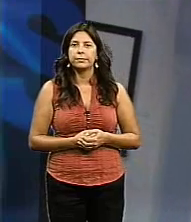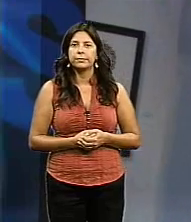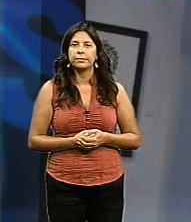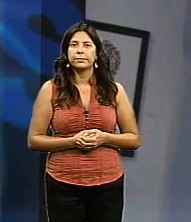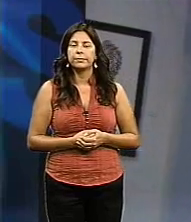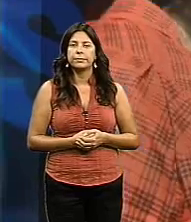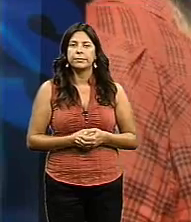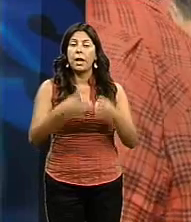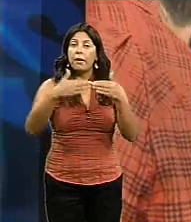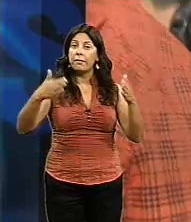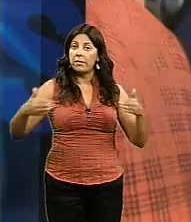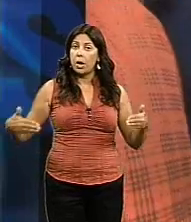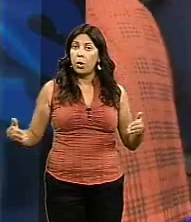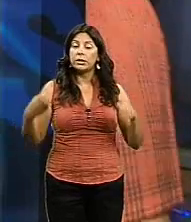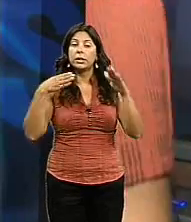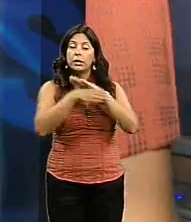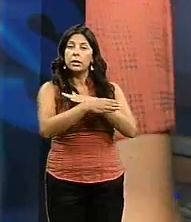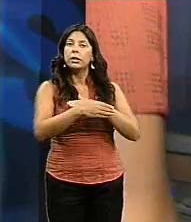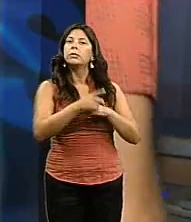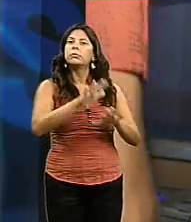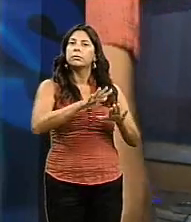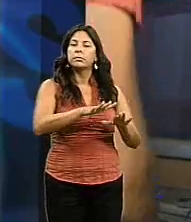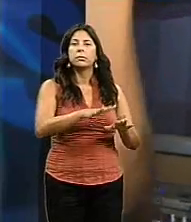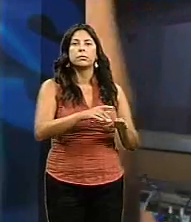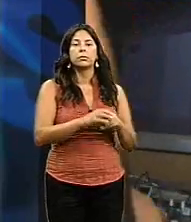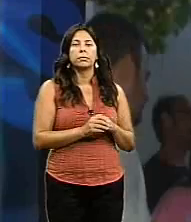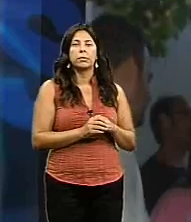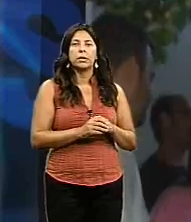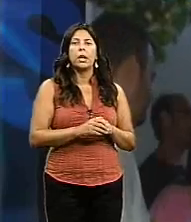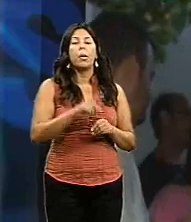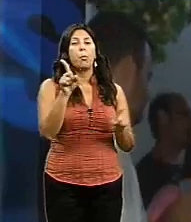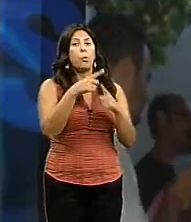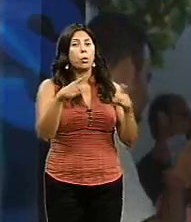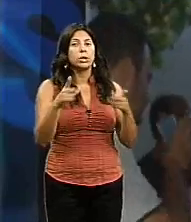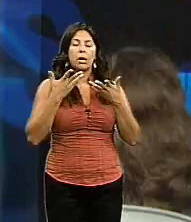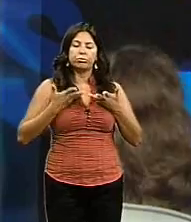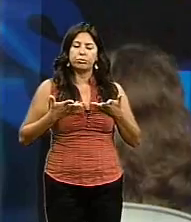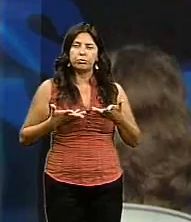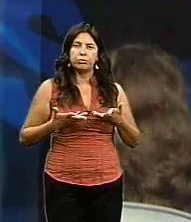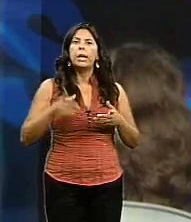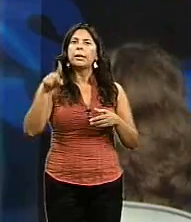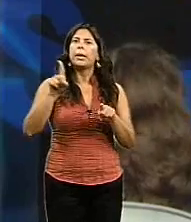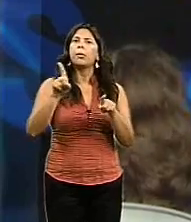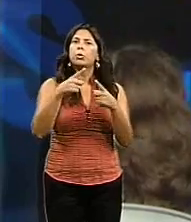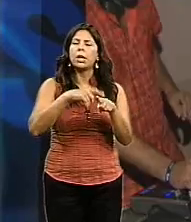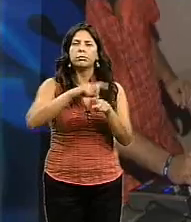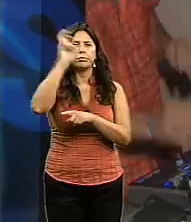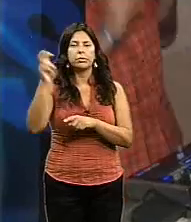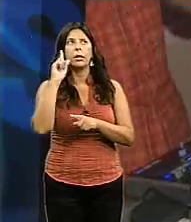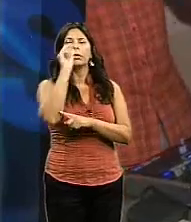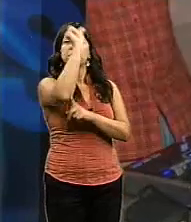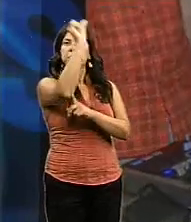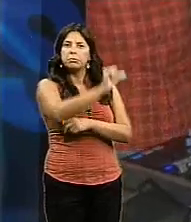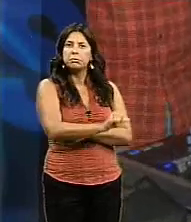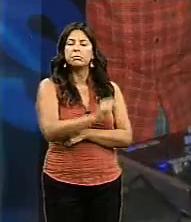El Baluarte se convirtió en espacio permanente y de referencia, chill out para relajarse y música de todo tipo, también proyecciones y artistas